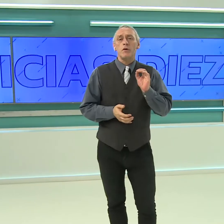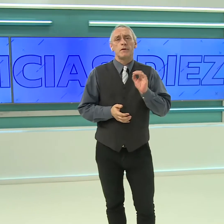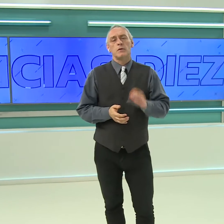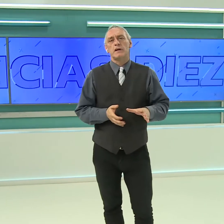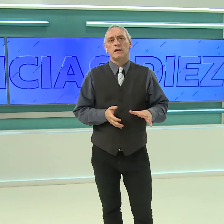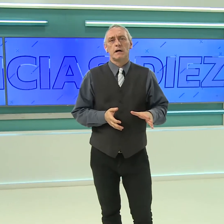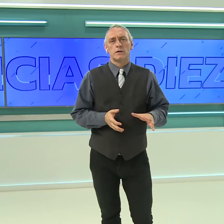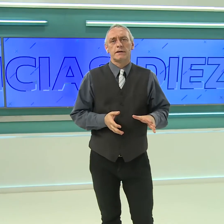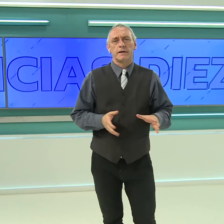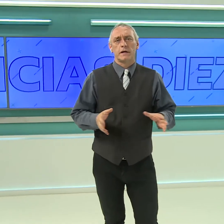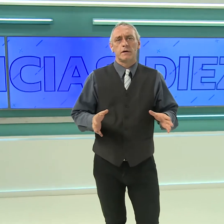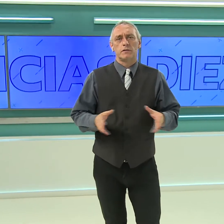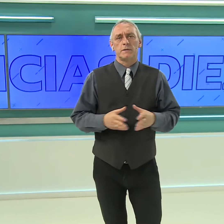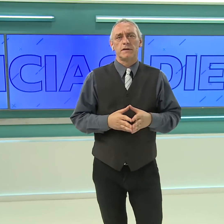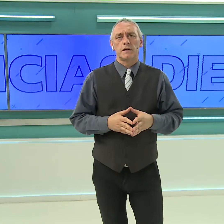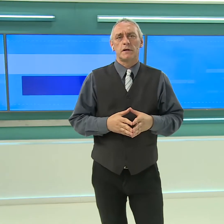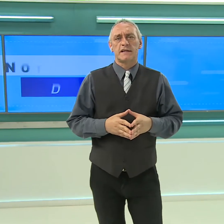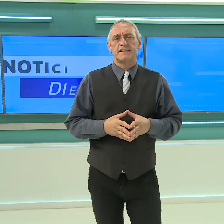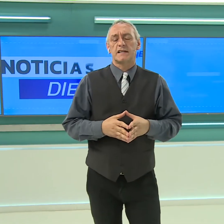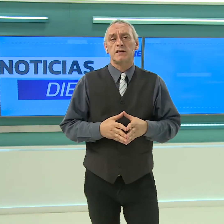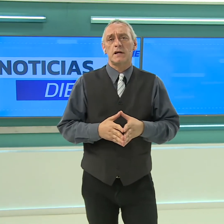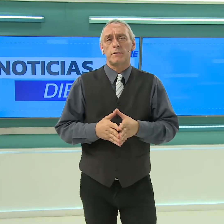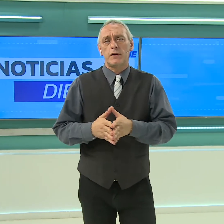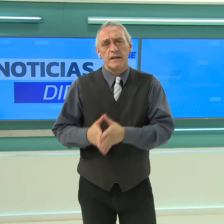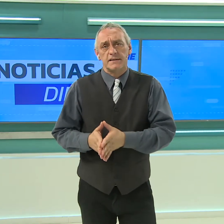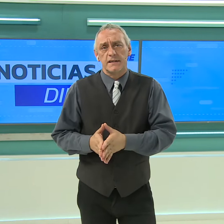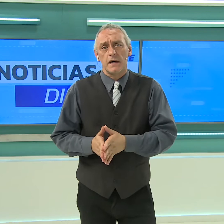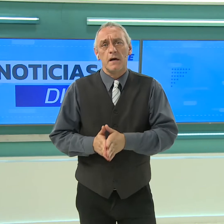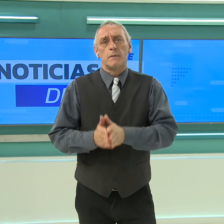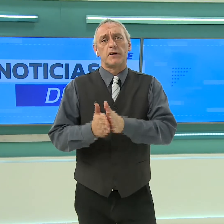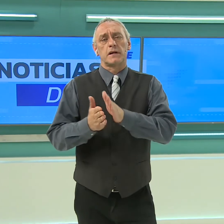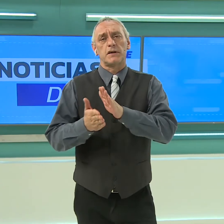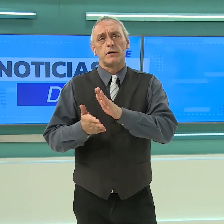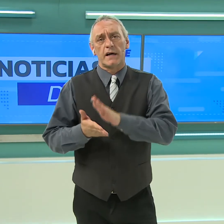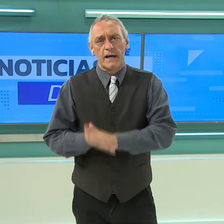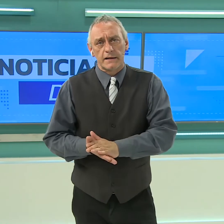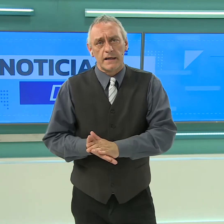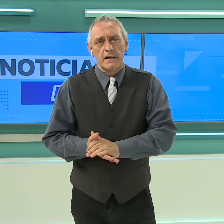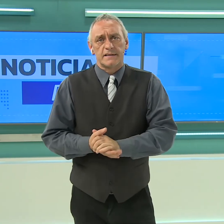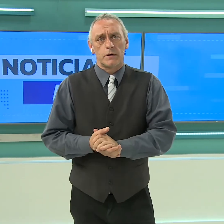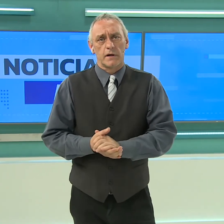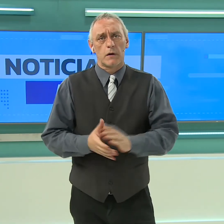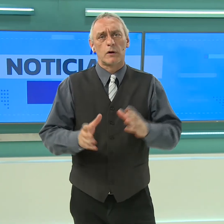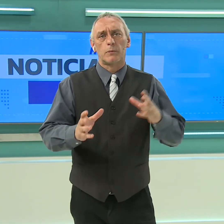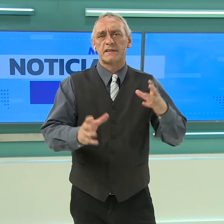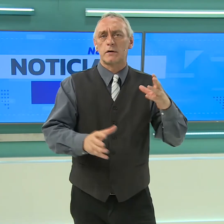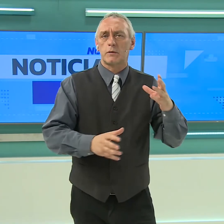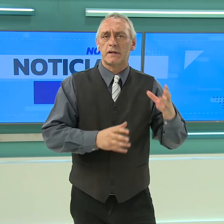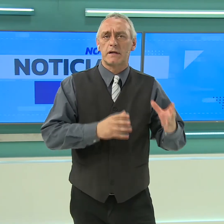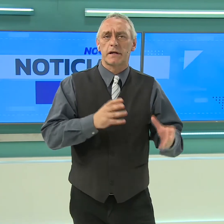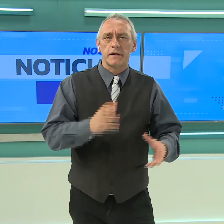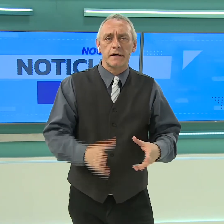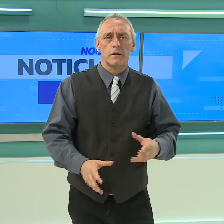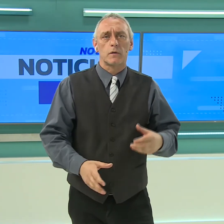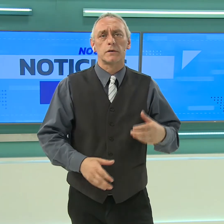a un tema muy, pero muy delicado, que tiene que ver justamente con esta incitación a la violencia por intermedio de una carta. ¿Se acuerdan cuando pasa lo de